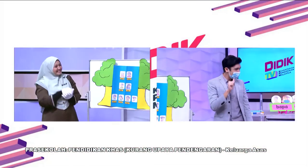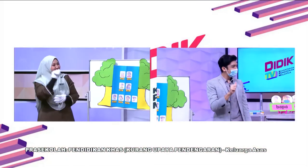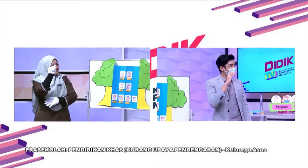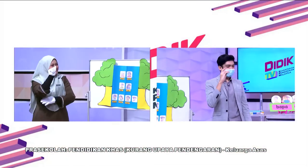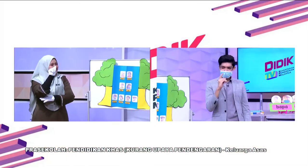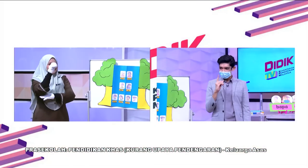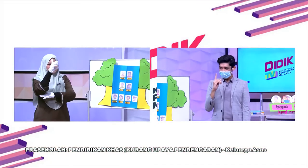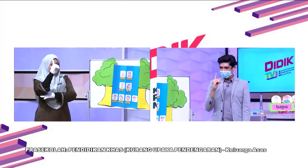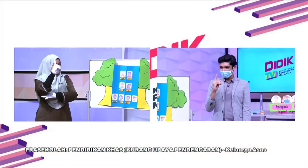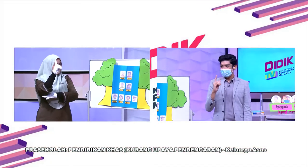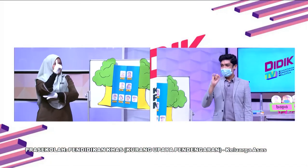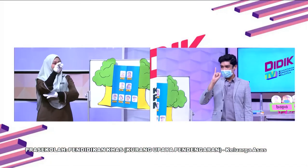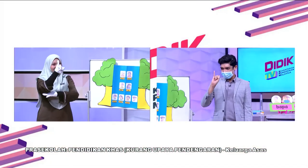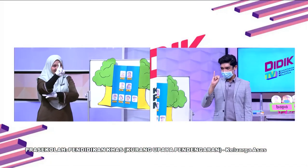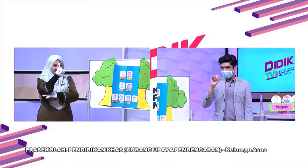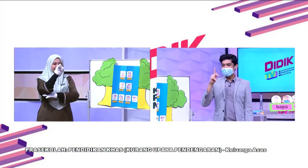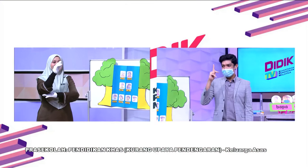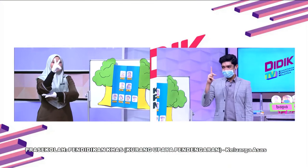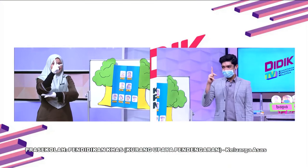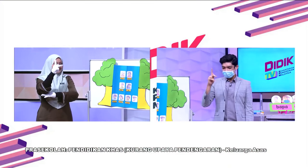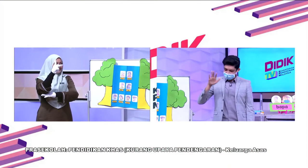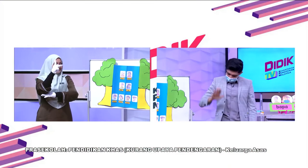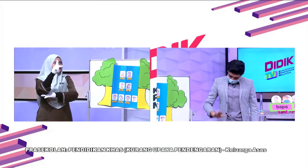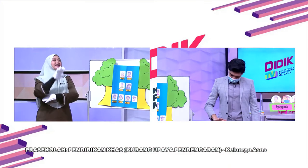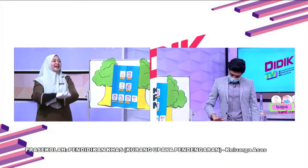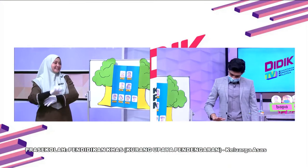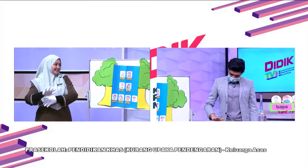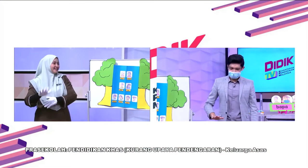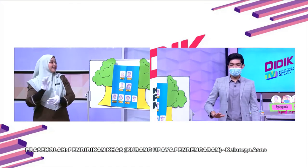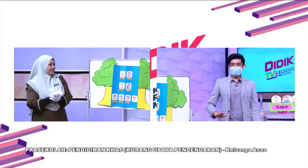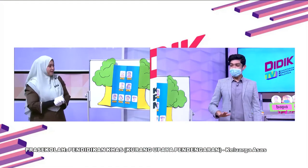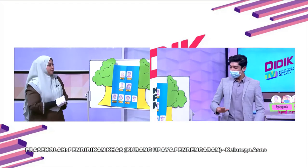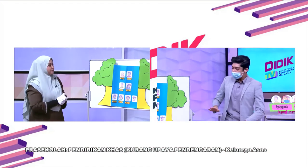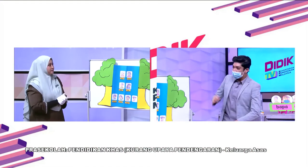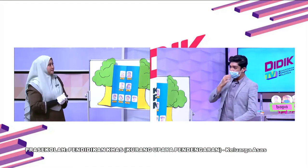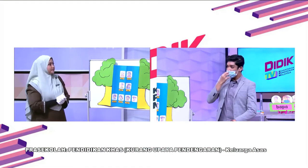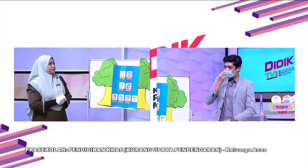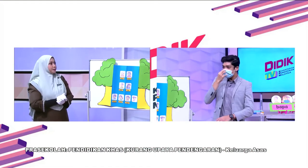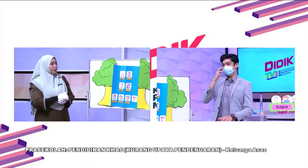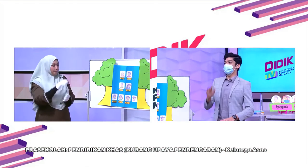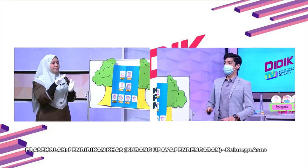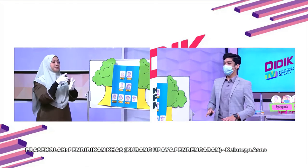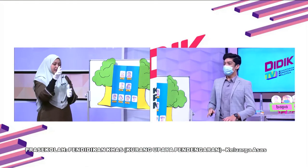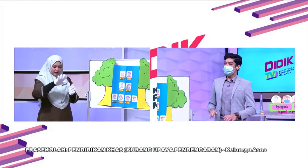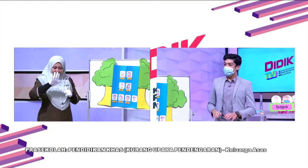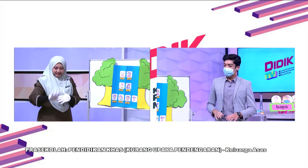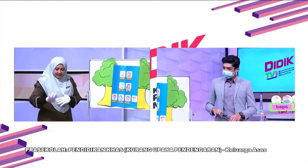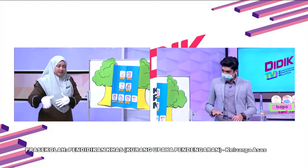di hi-c Adik ada tadi perempuan ada bisa taxicum kalau adik